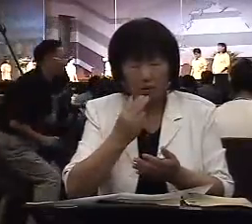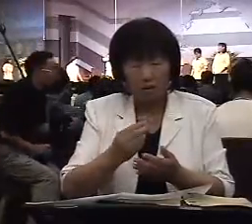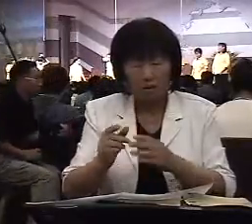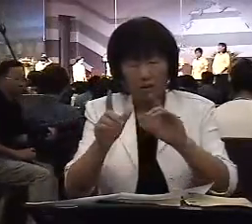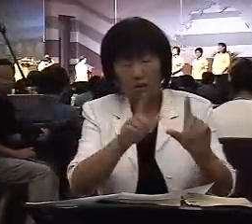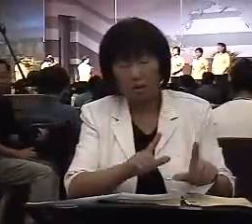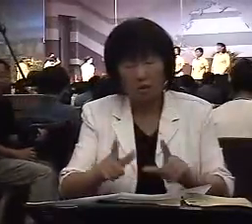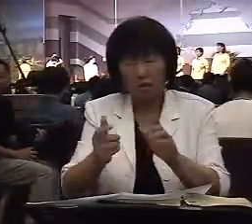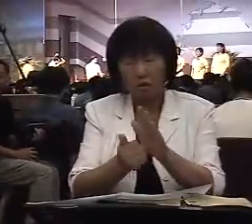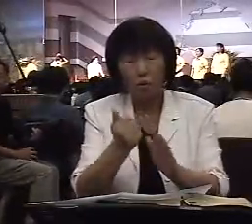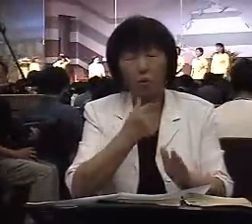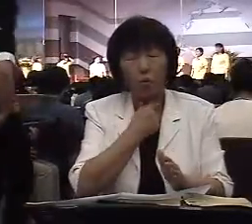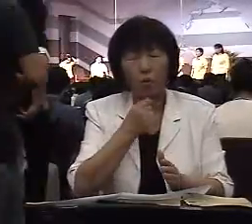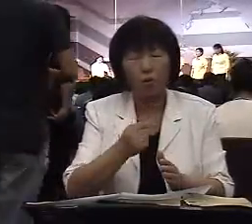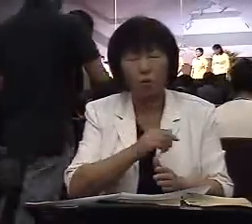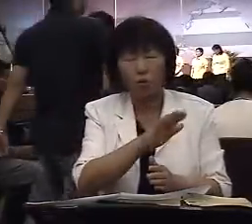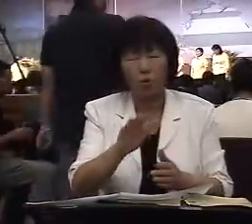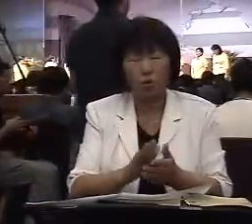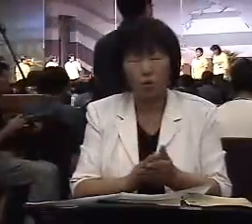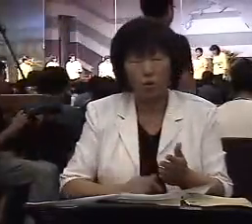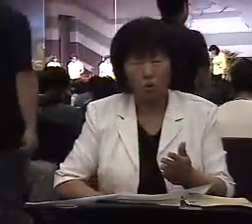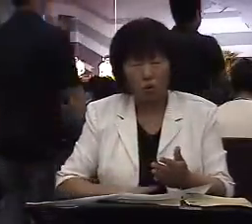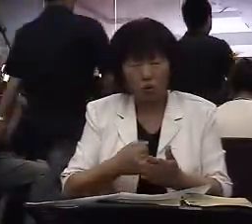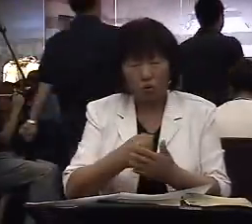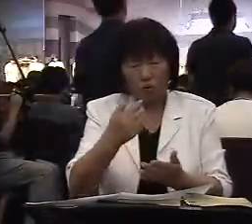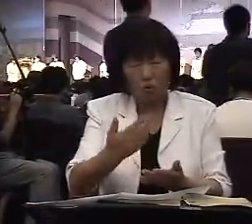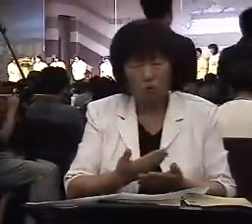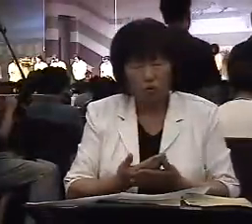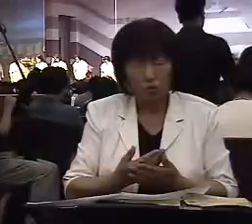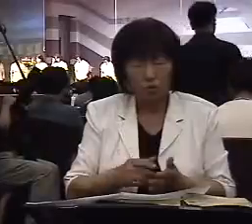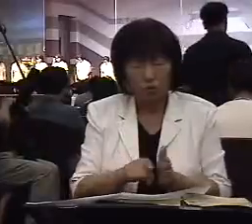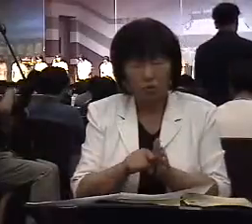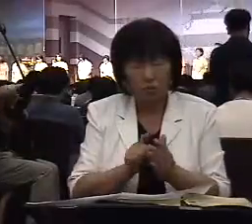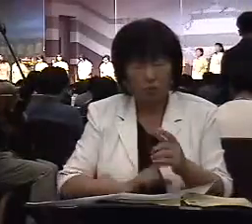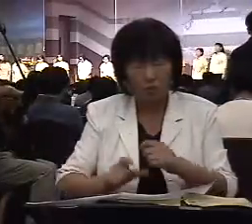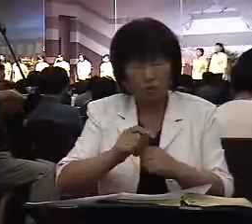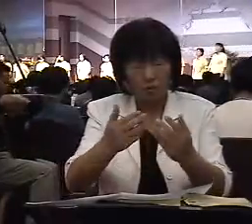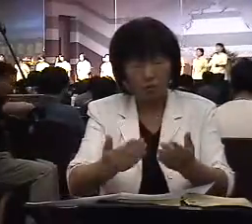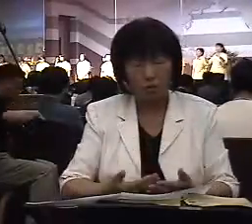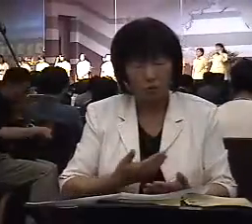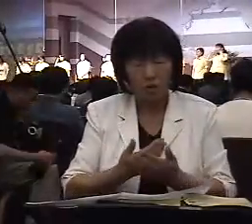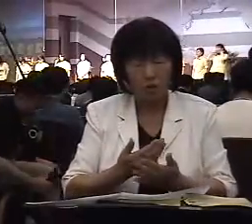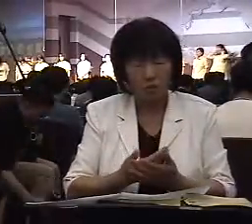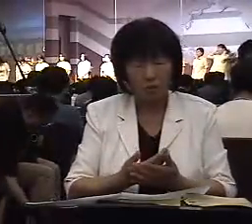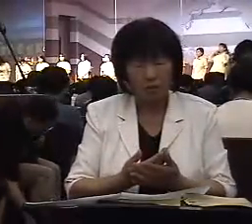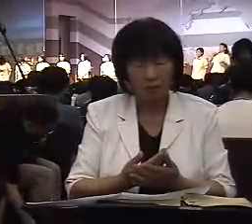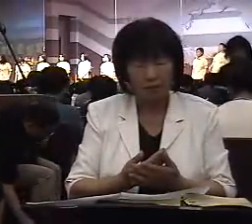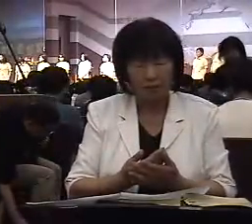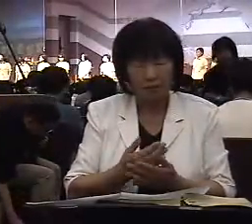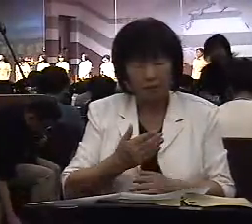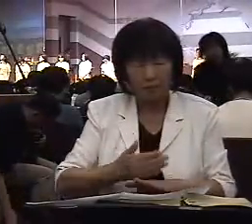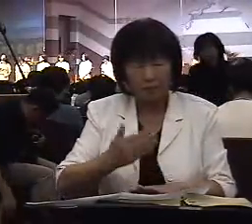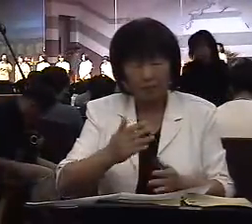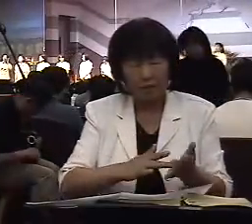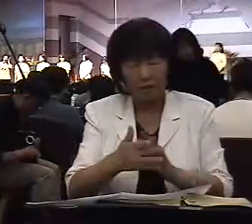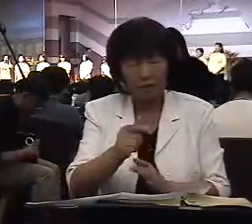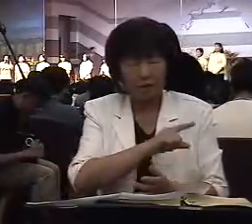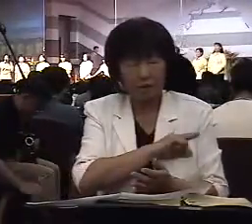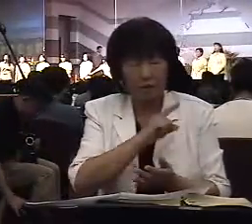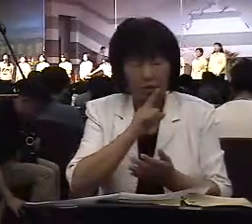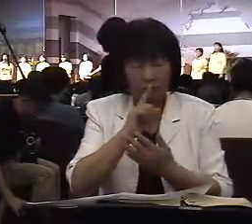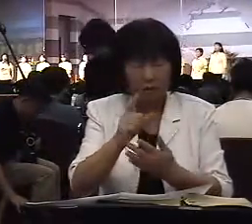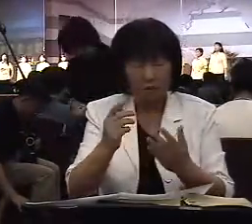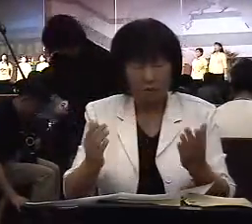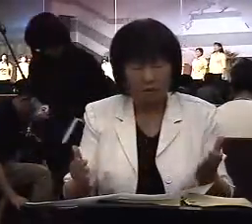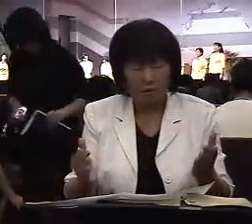살기를 소원합니다. 우리에게 용기 주시고 믿음 더하여 주시옵소서. 감사하고 우리 구주